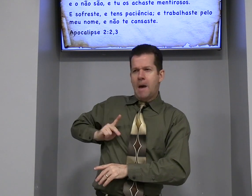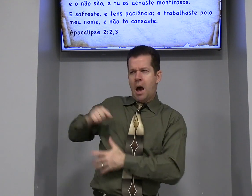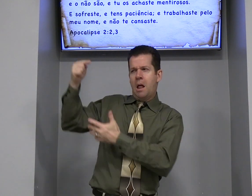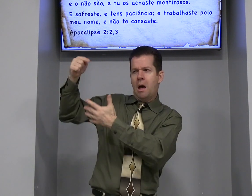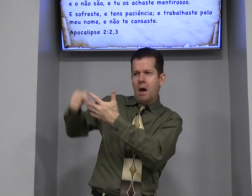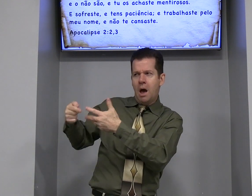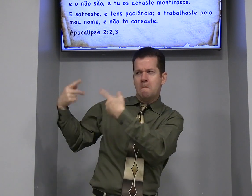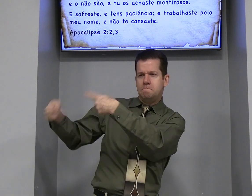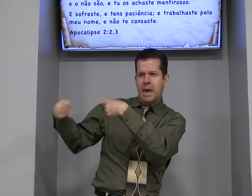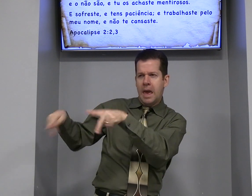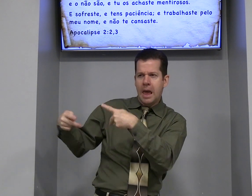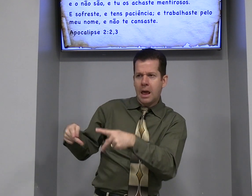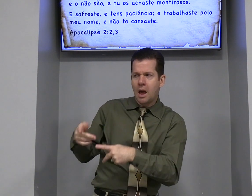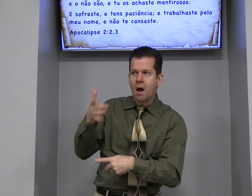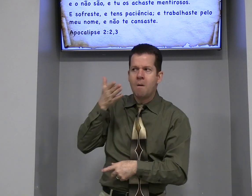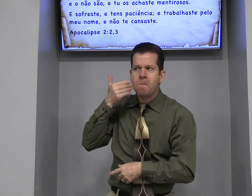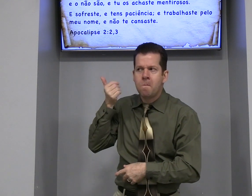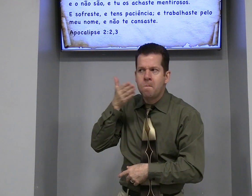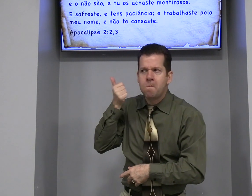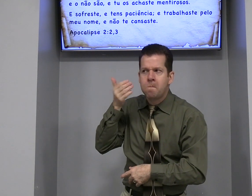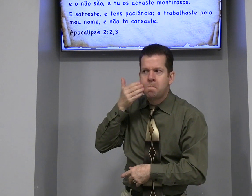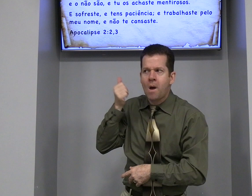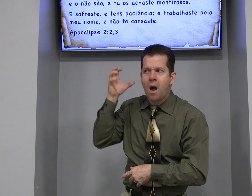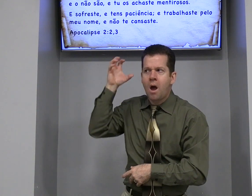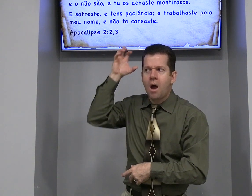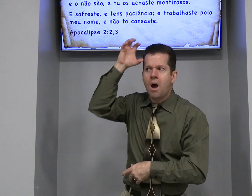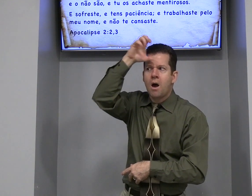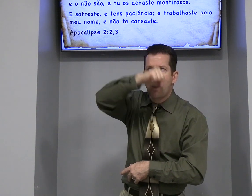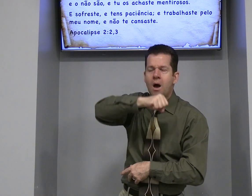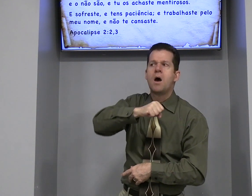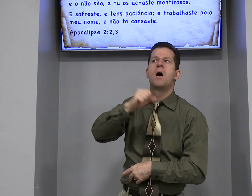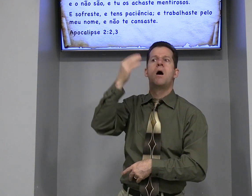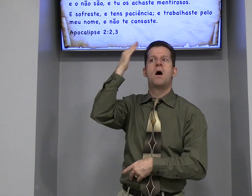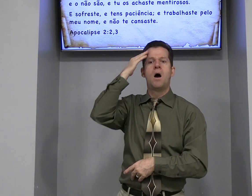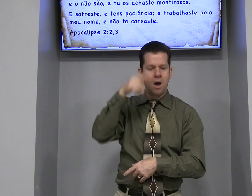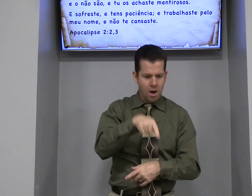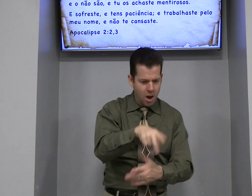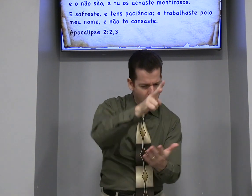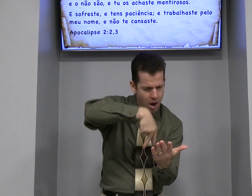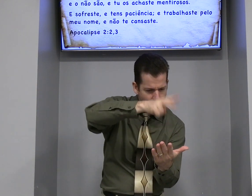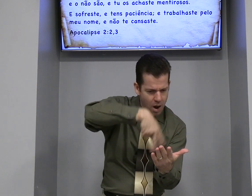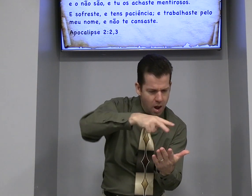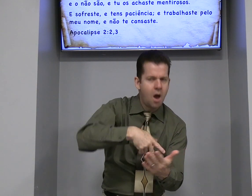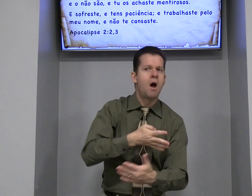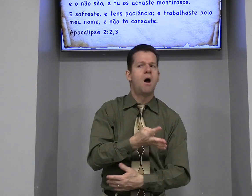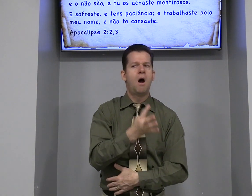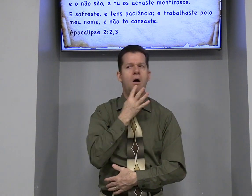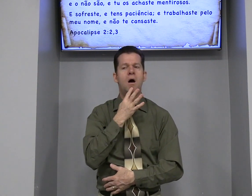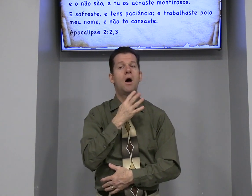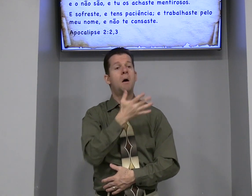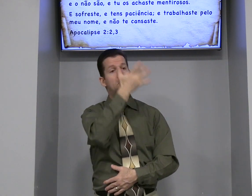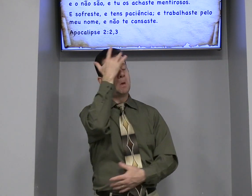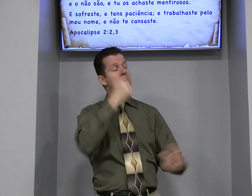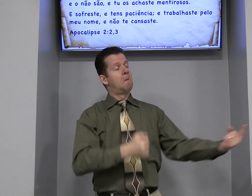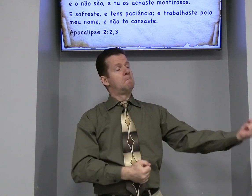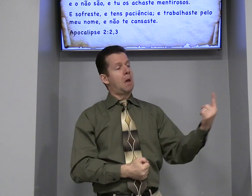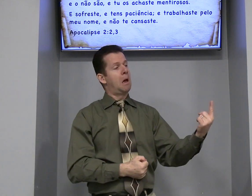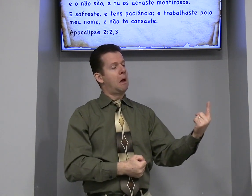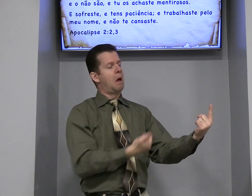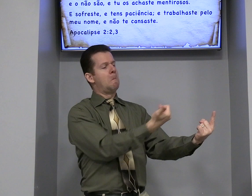O Paulo explicava bem e eles aprenderam muito. E já liam a carta em